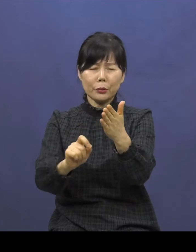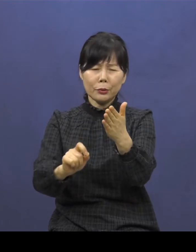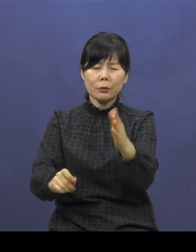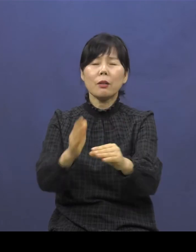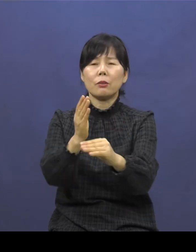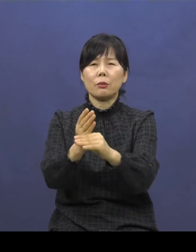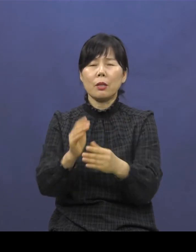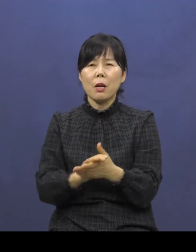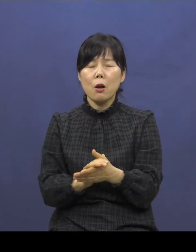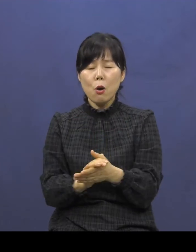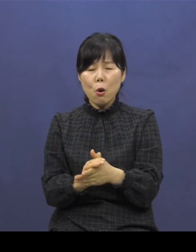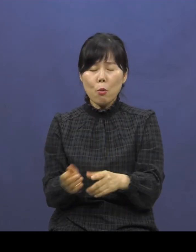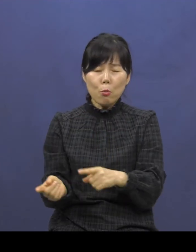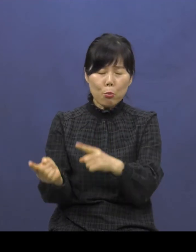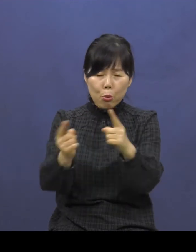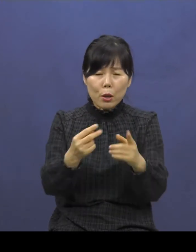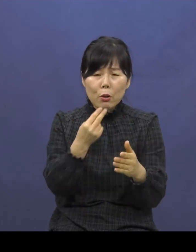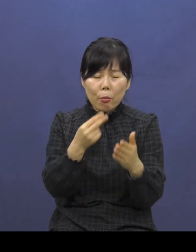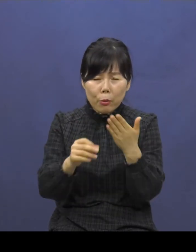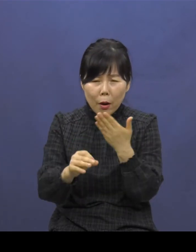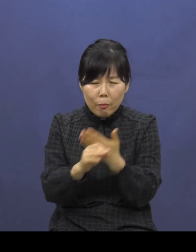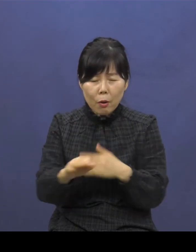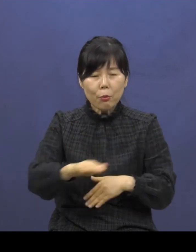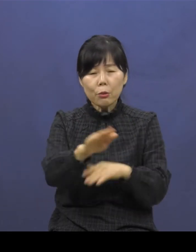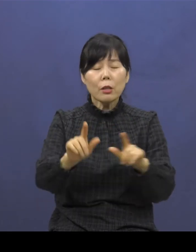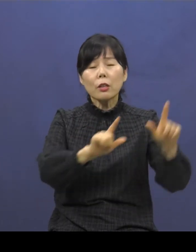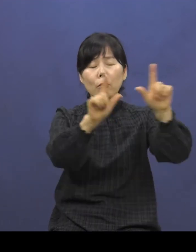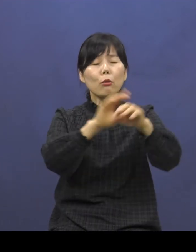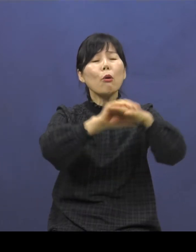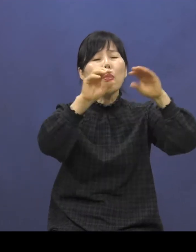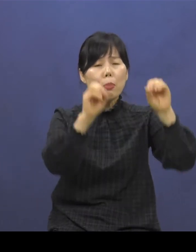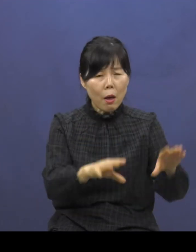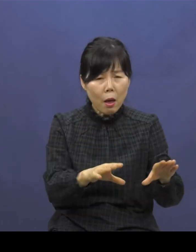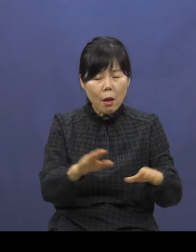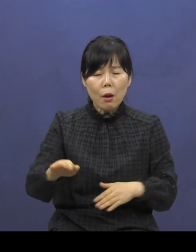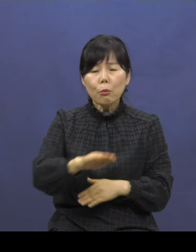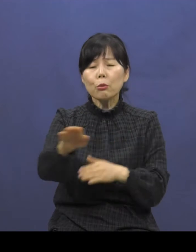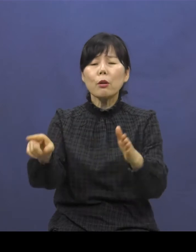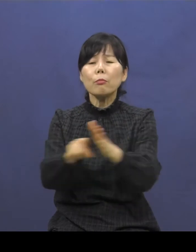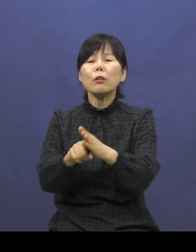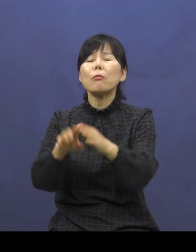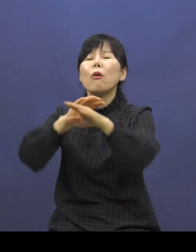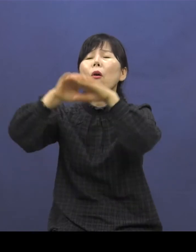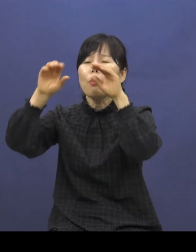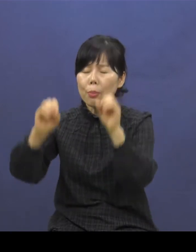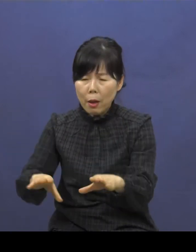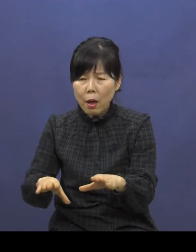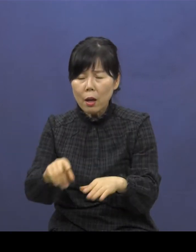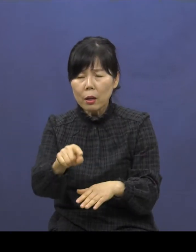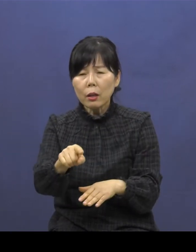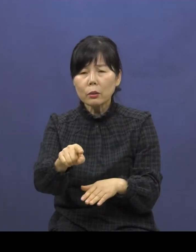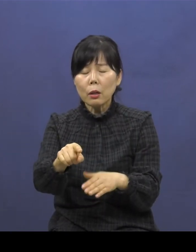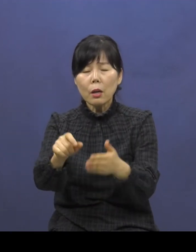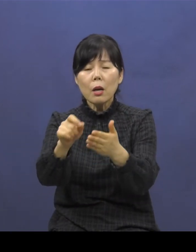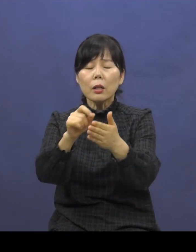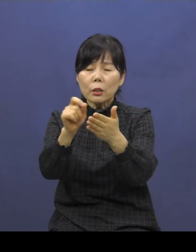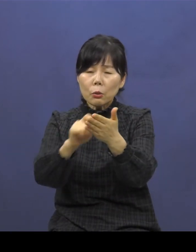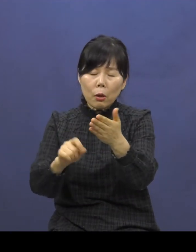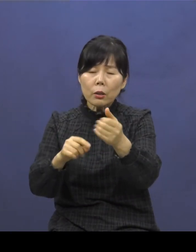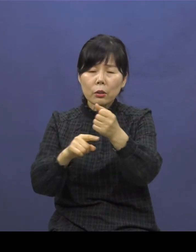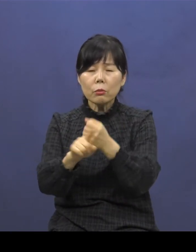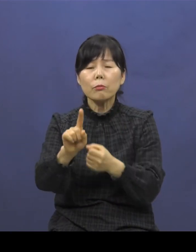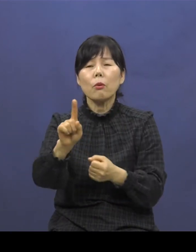사실입니다. 만일 부활이 없다면 우리의 모든 삶은 헛것이고 우리의 믿음은 헛것이다. 그런데 이 말을